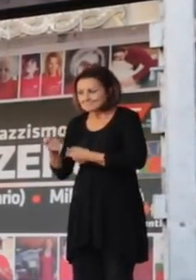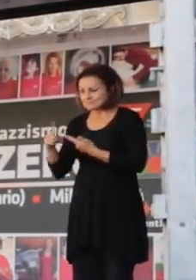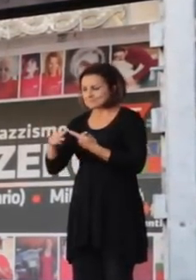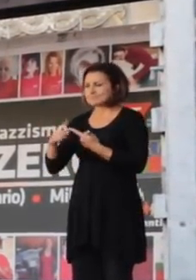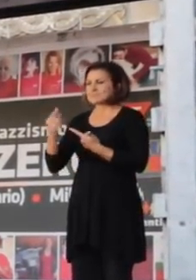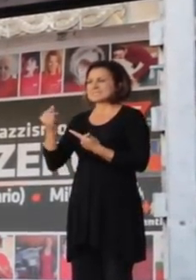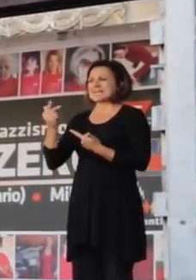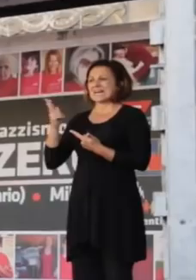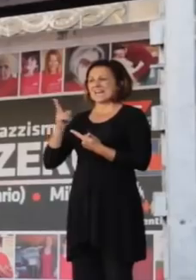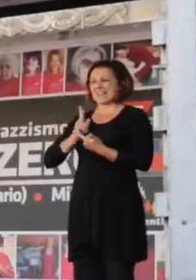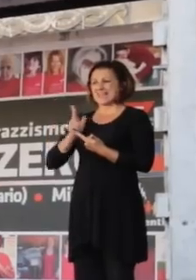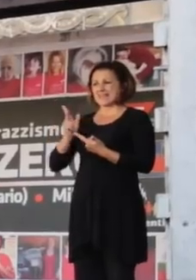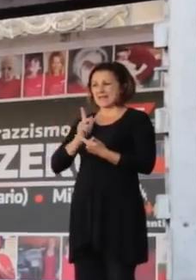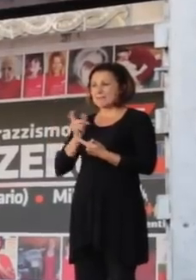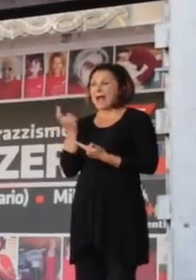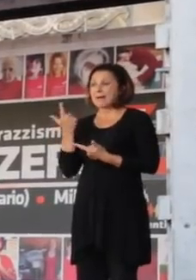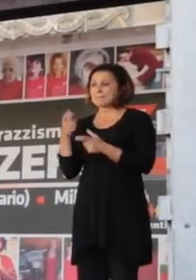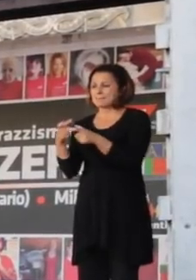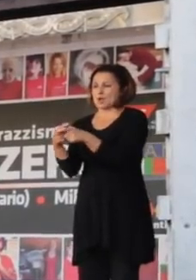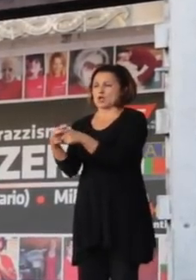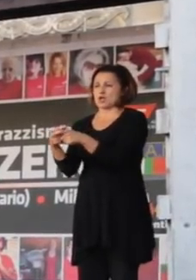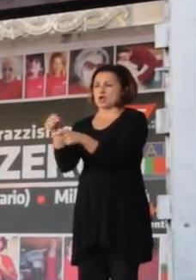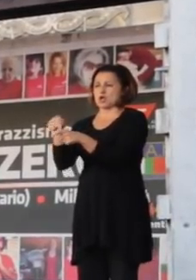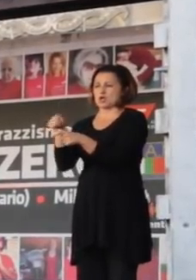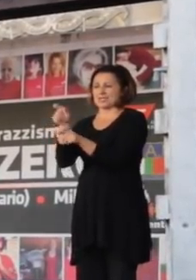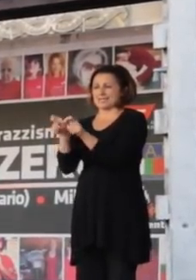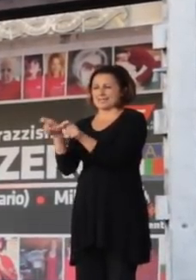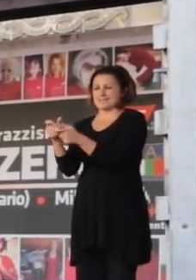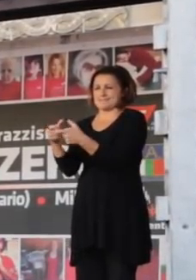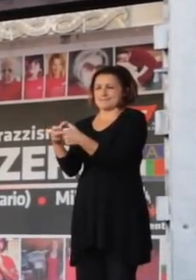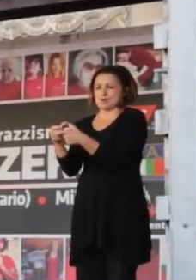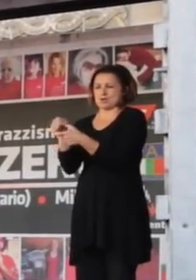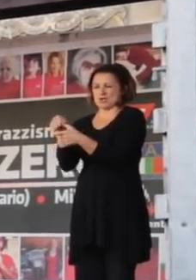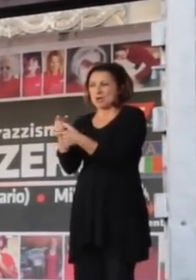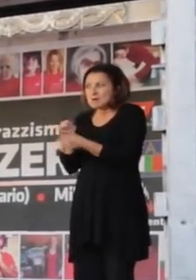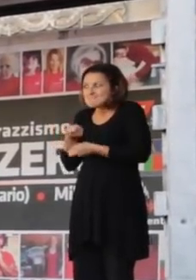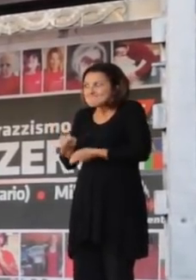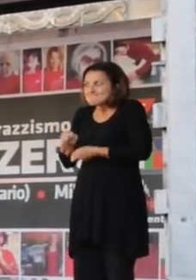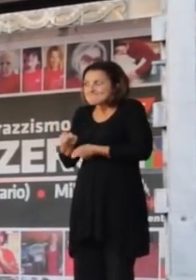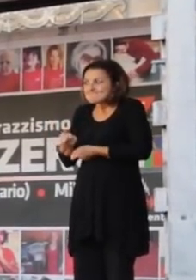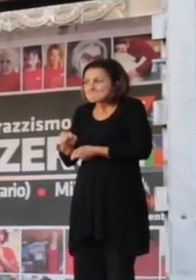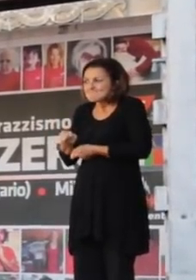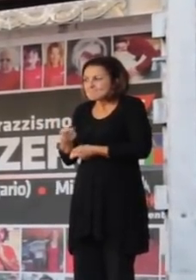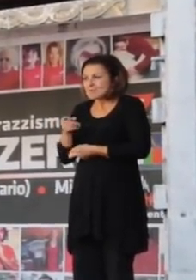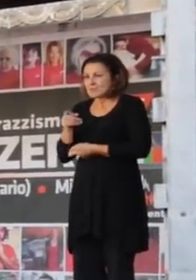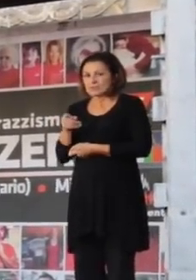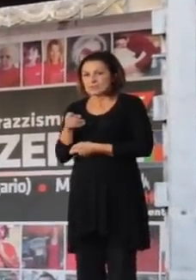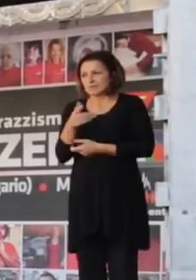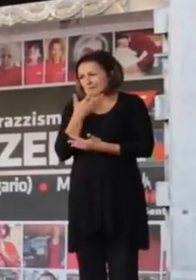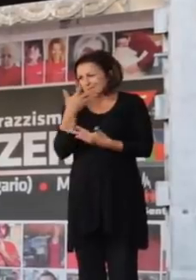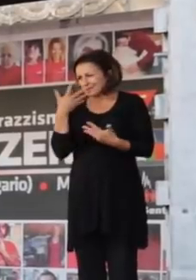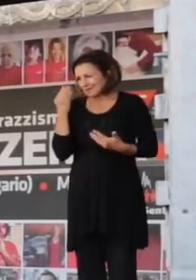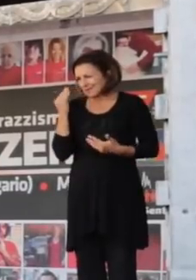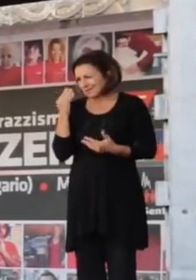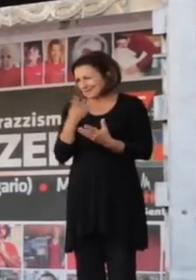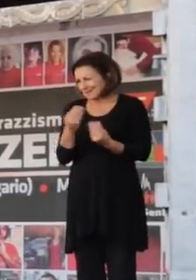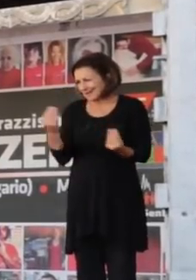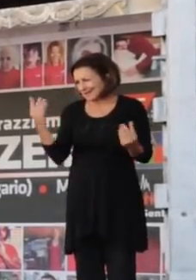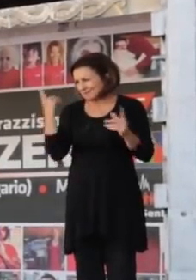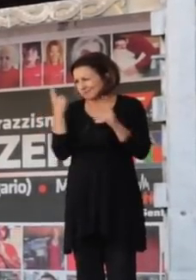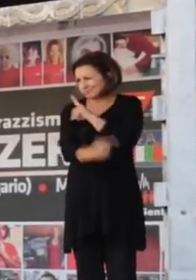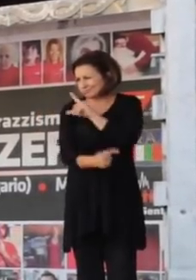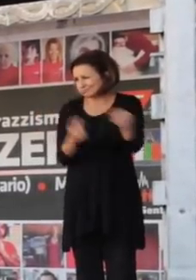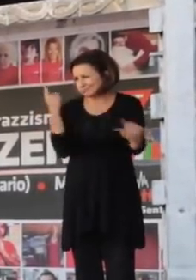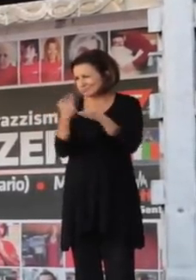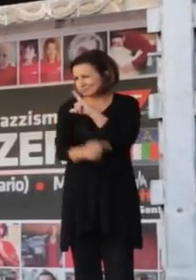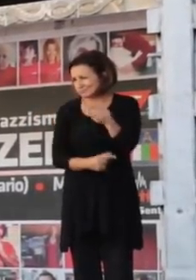ricchezza di pochi. Come si possa pensare che questo non c'entri con i fenomeni migratori, un fatto che io non riesco a comprendere. E